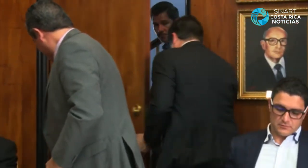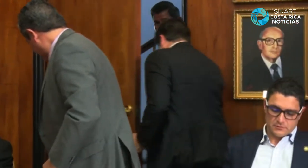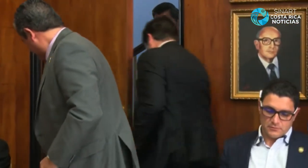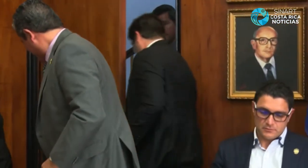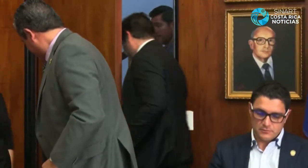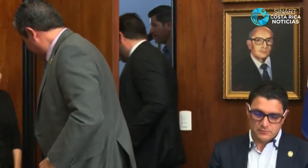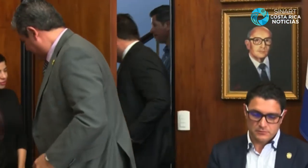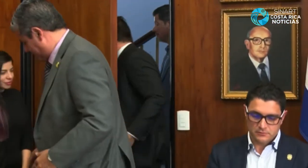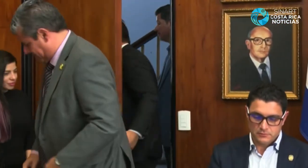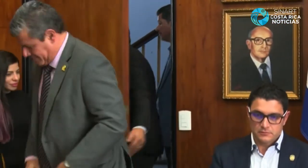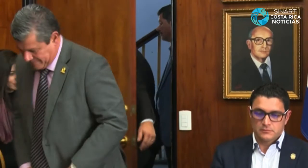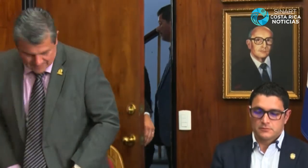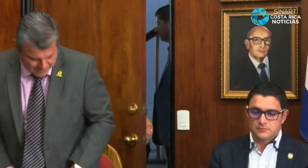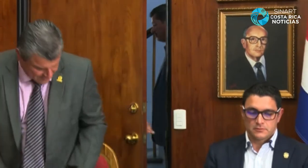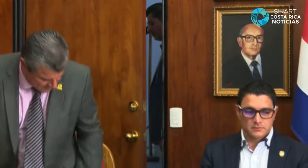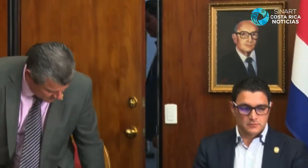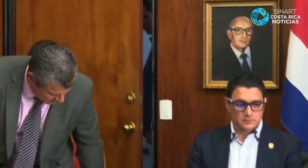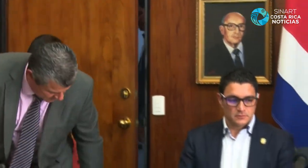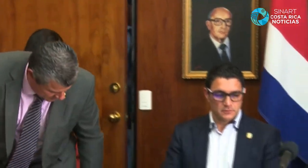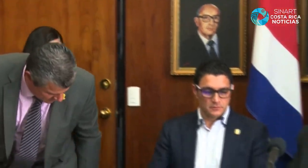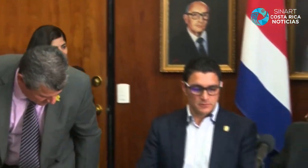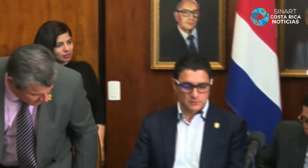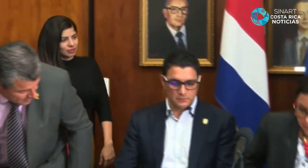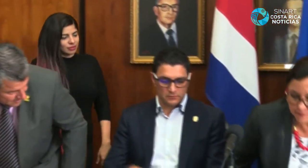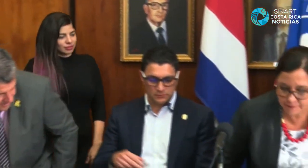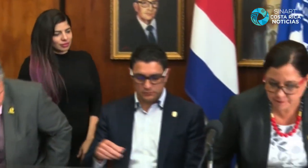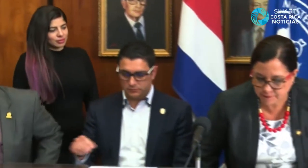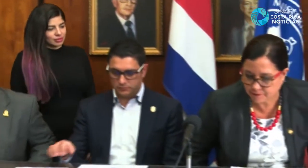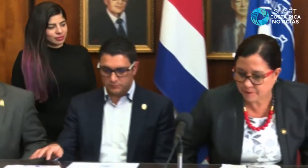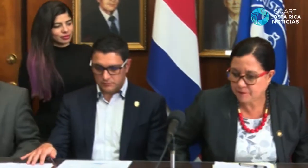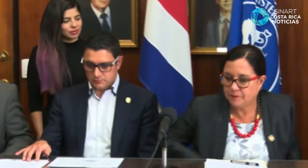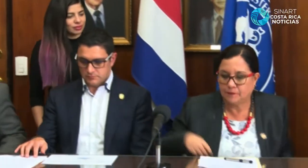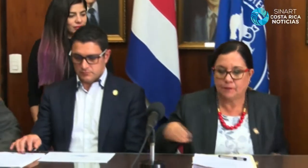Y escuchamos el mensaje de la ministra de Educación.